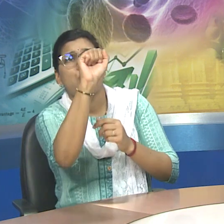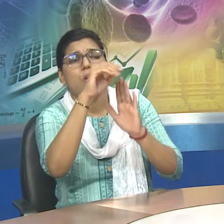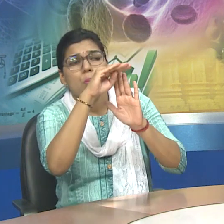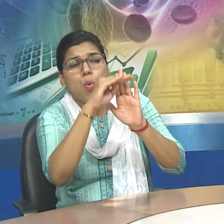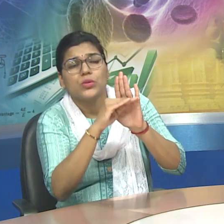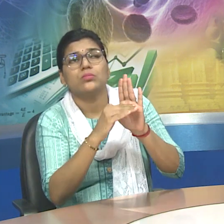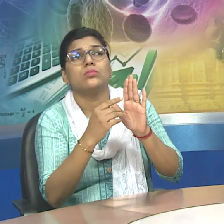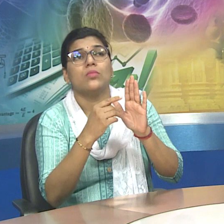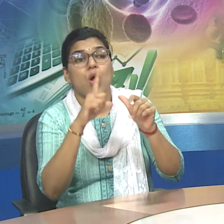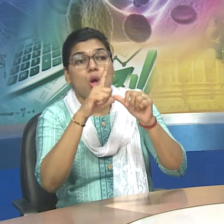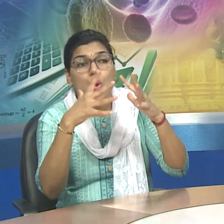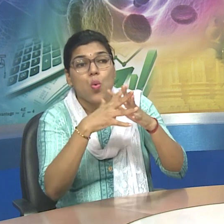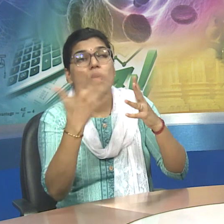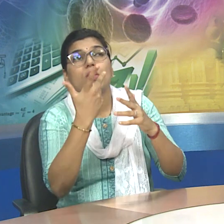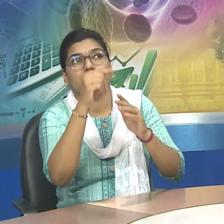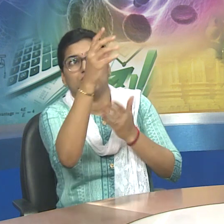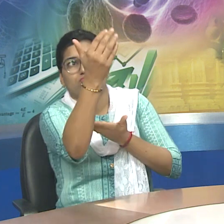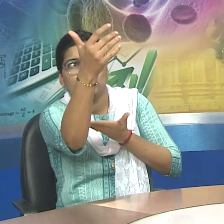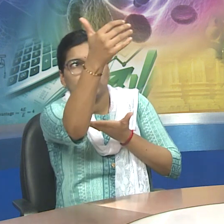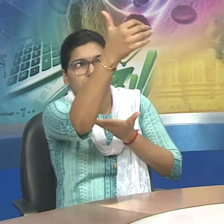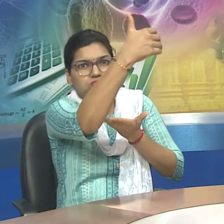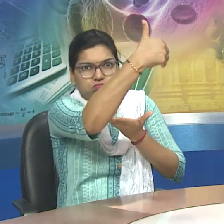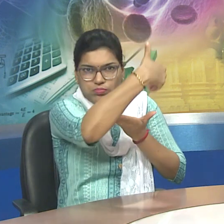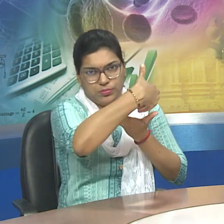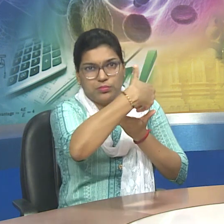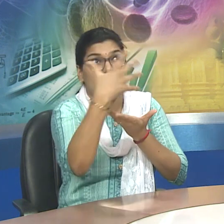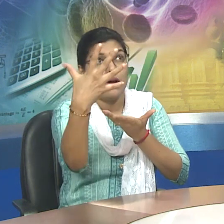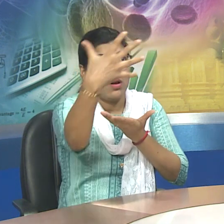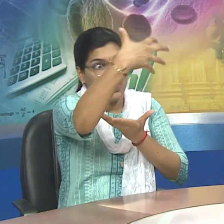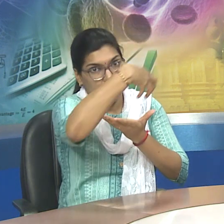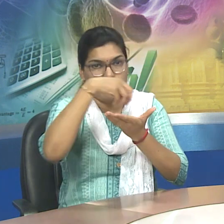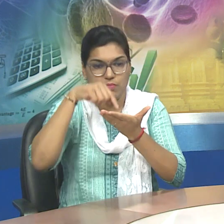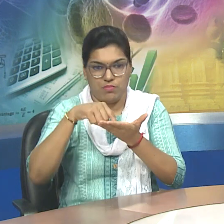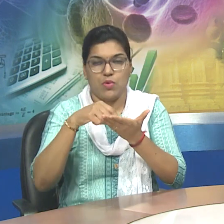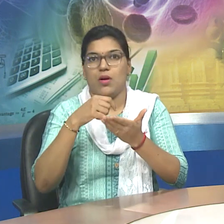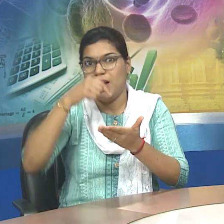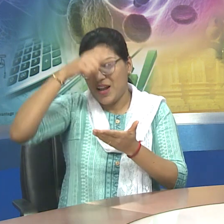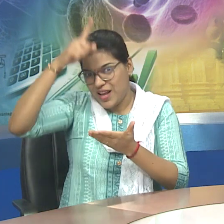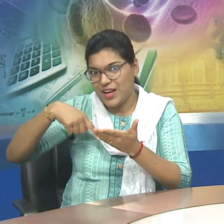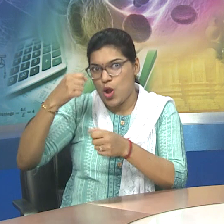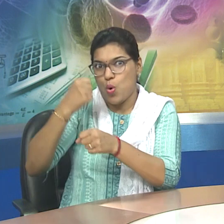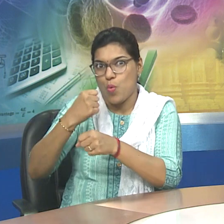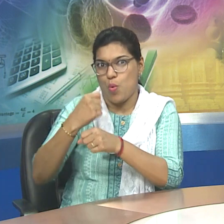सरकार जो कानून बनाती है, जो नियम बनाती है, वो राज्यों से बातचीत